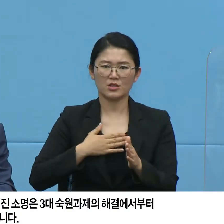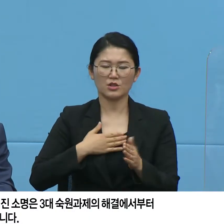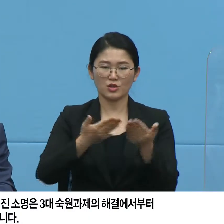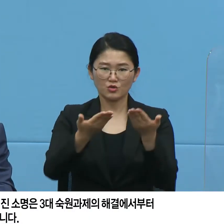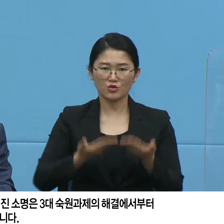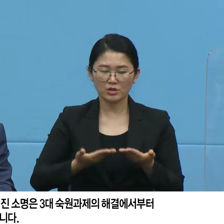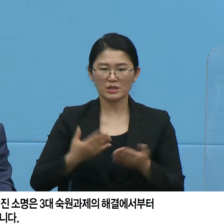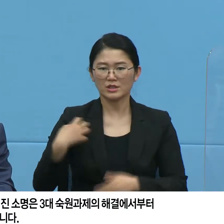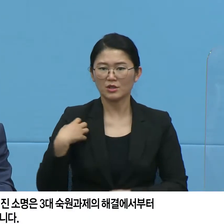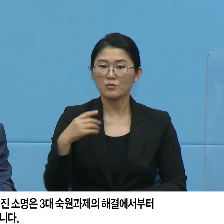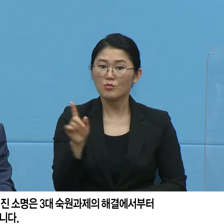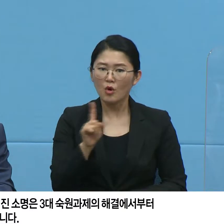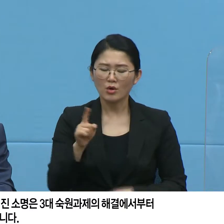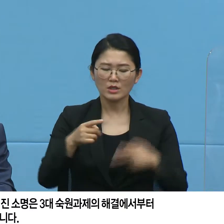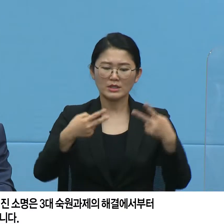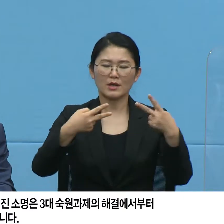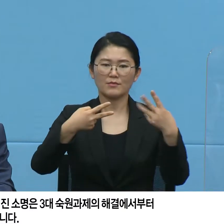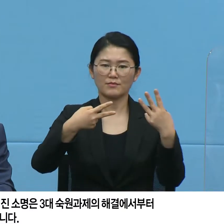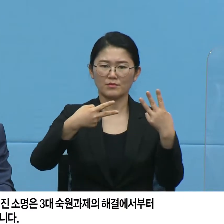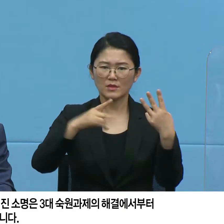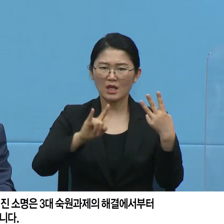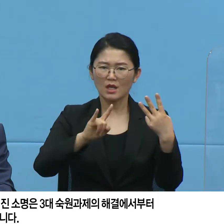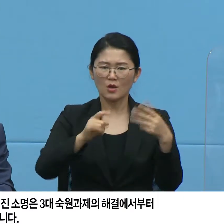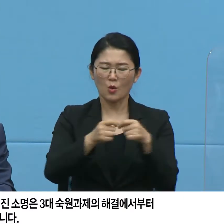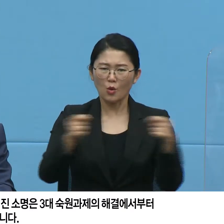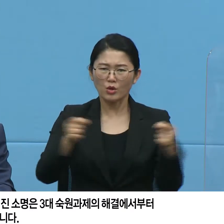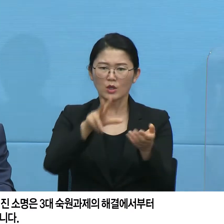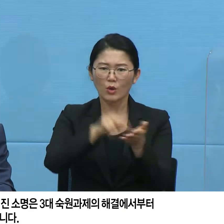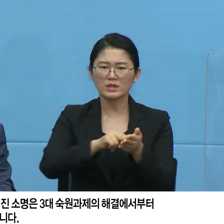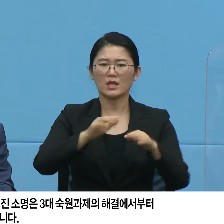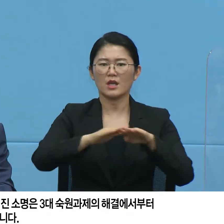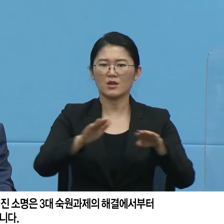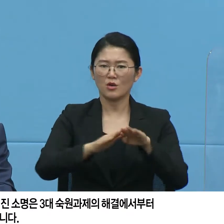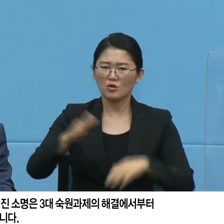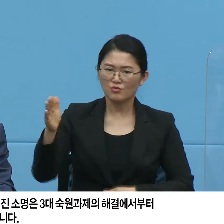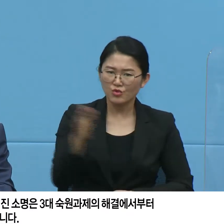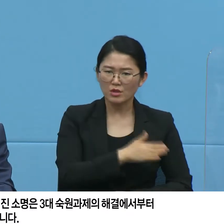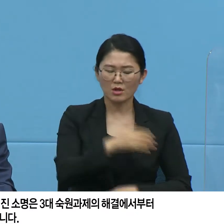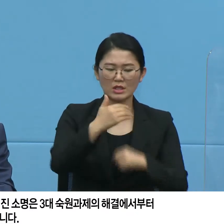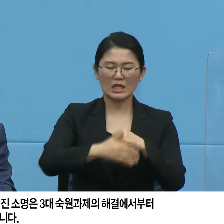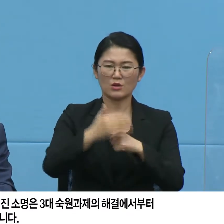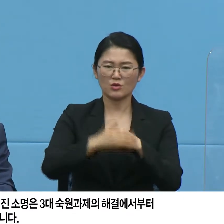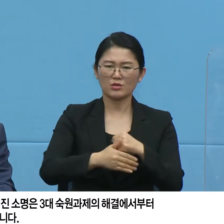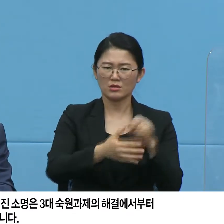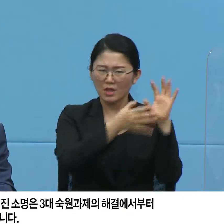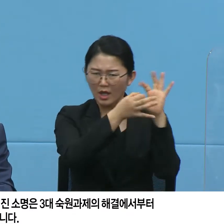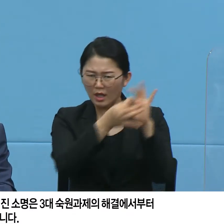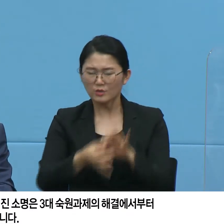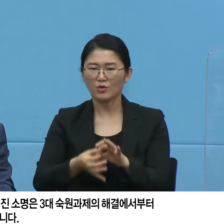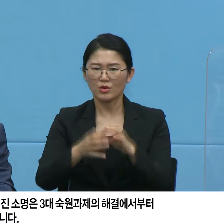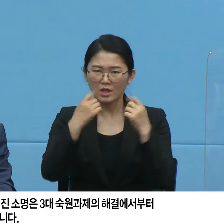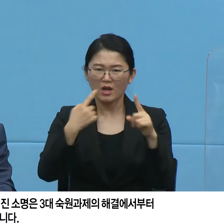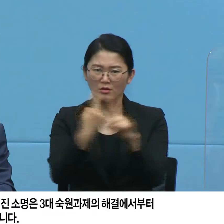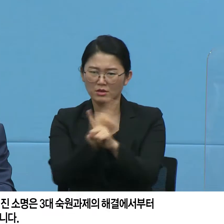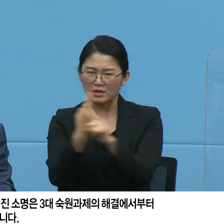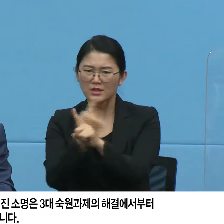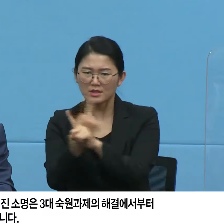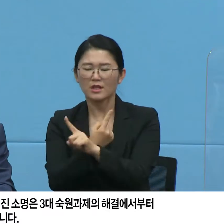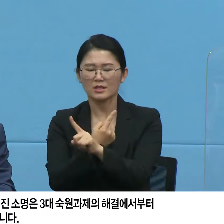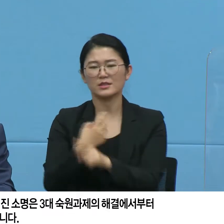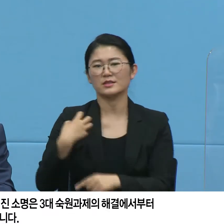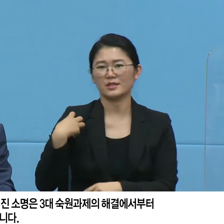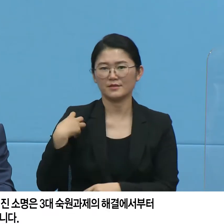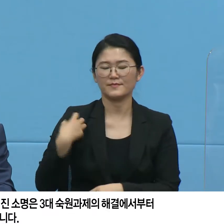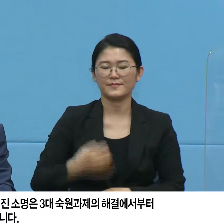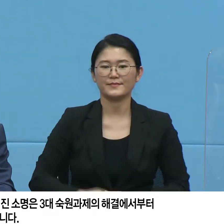소명은 3대 수건과제 해결에서부터 출발해서 대구를 끊임없이 혁신해